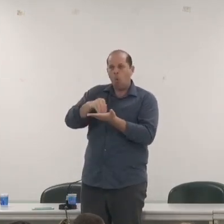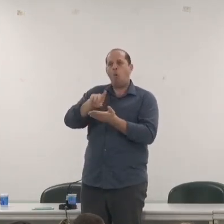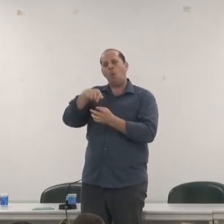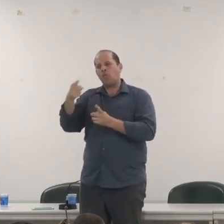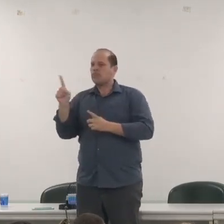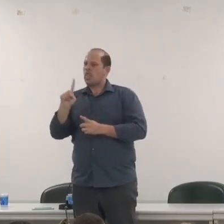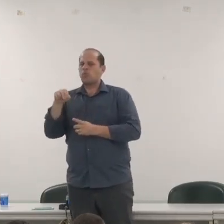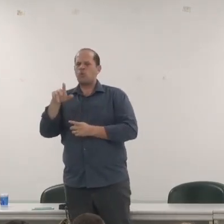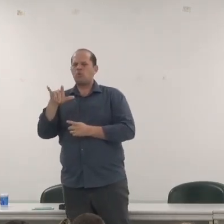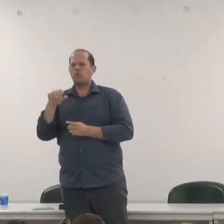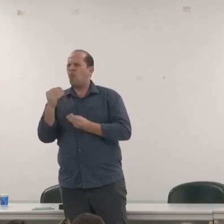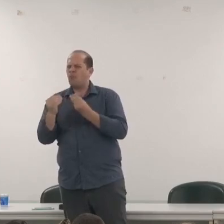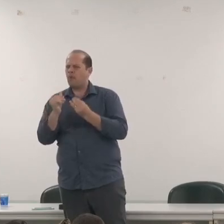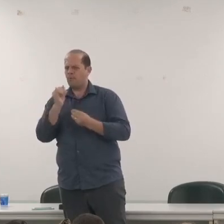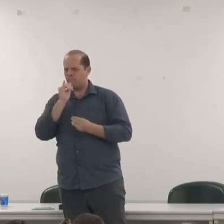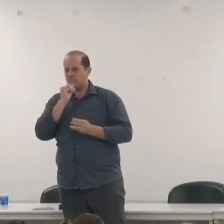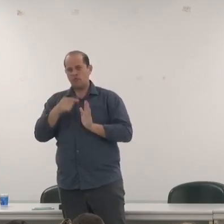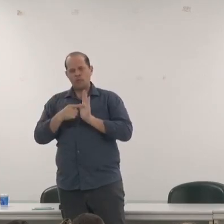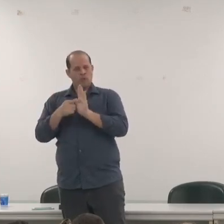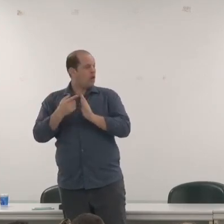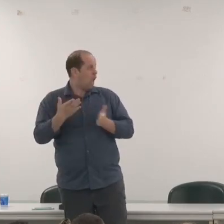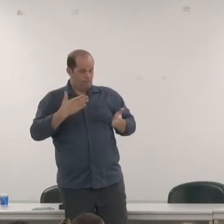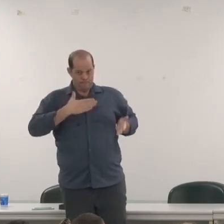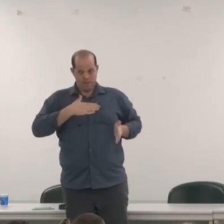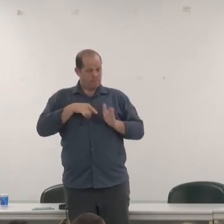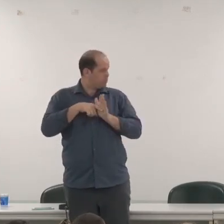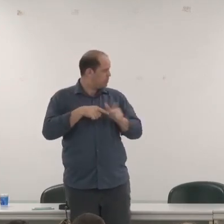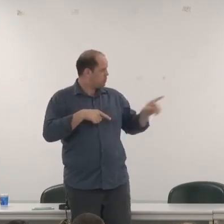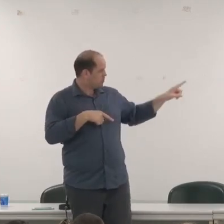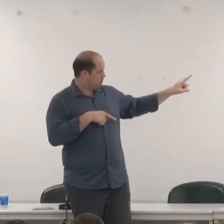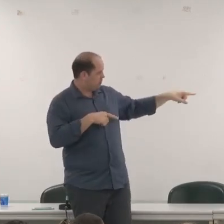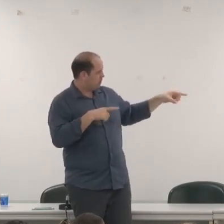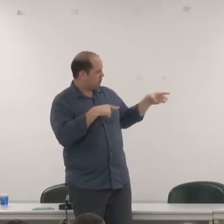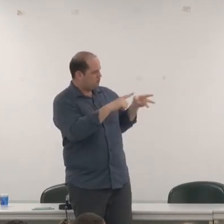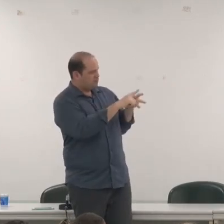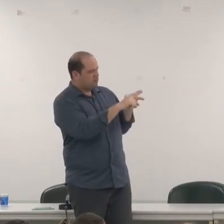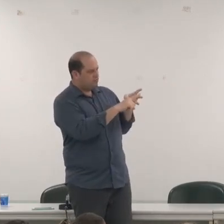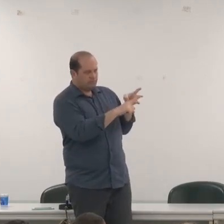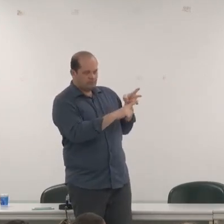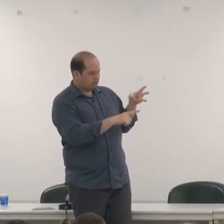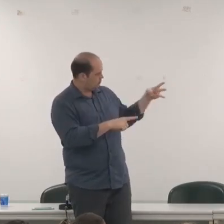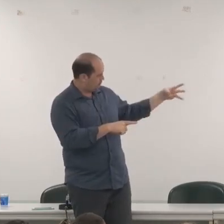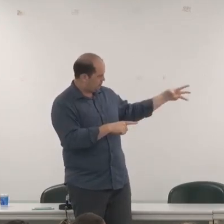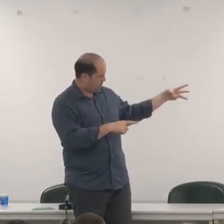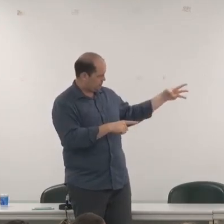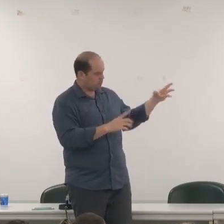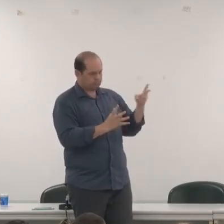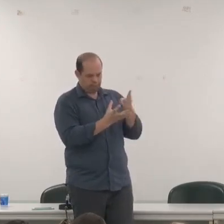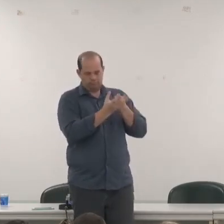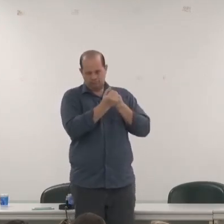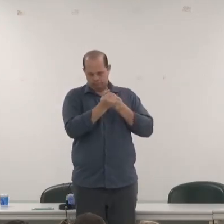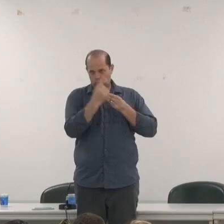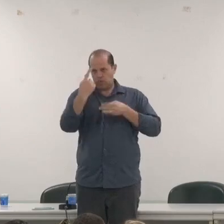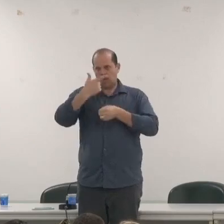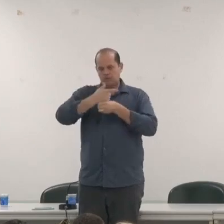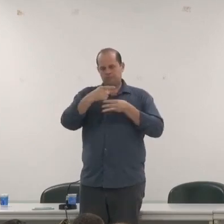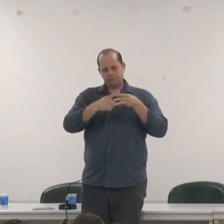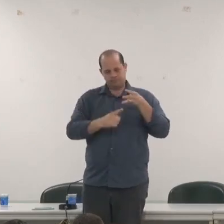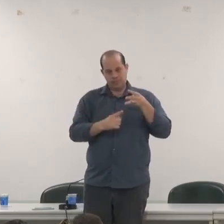não nativo. Então, por exemplo, na minha pesquisa, a gente encontra esses